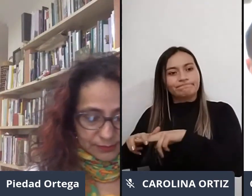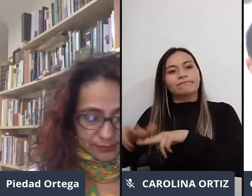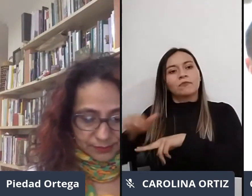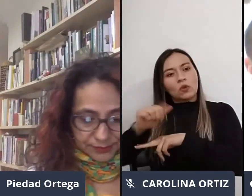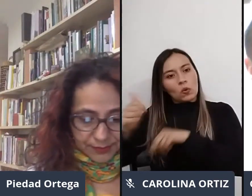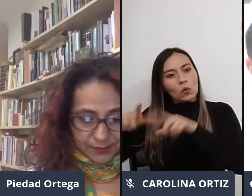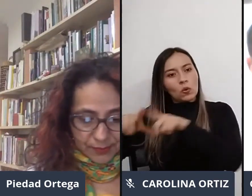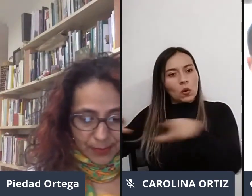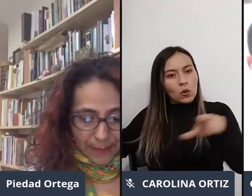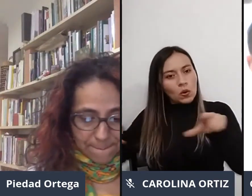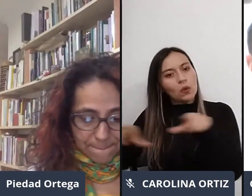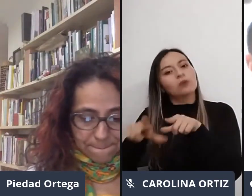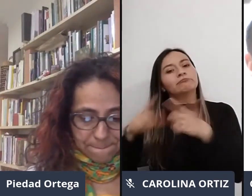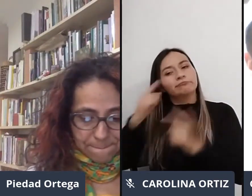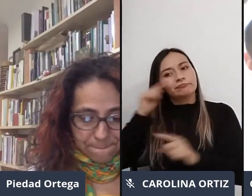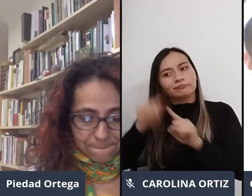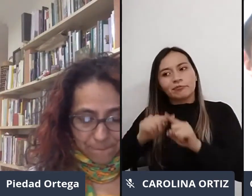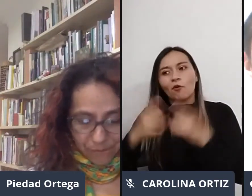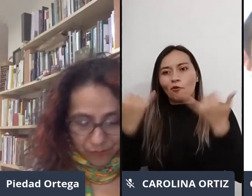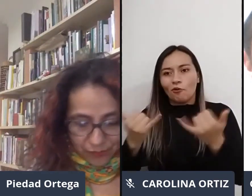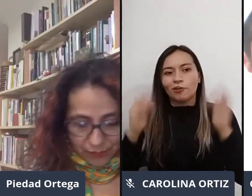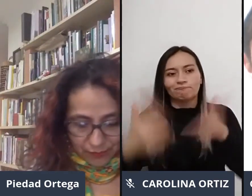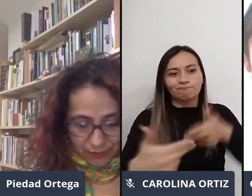aquí con todos y todas ustedes.